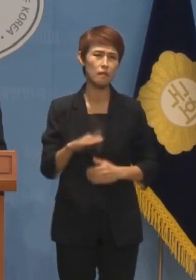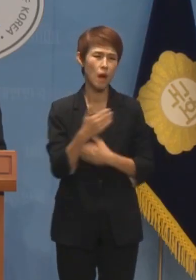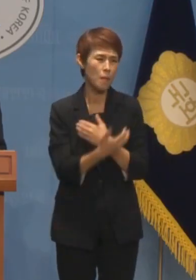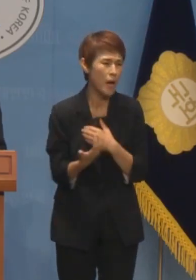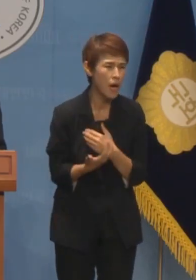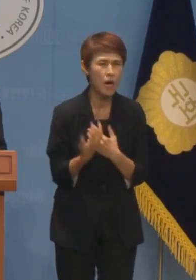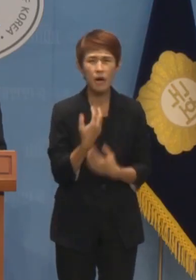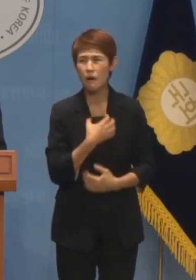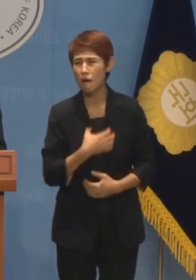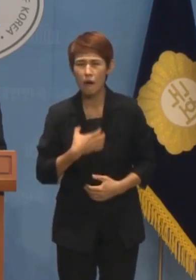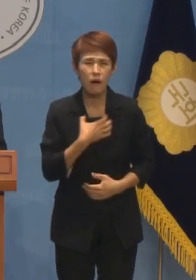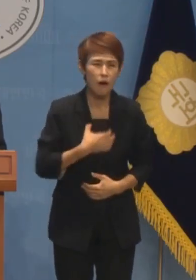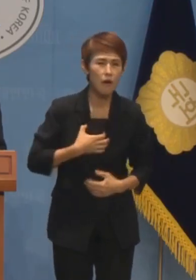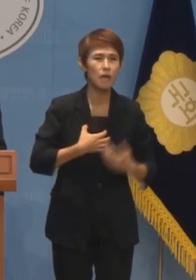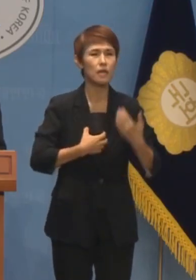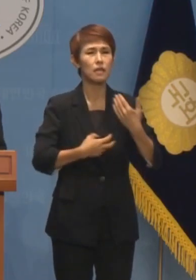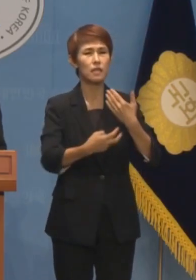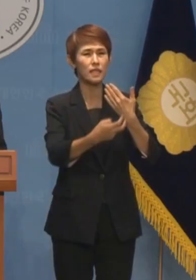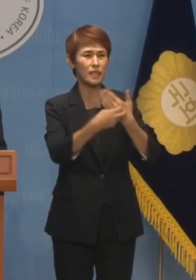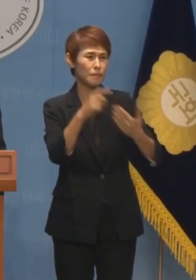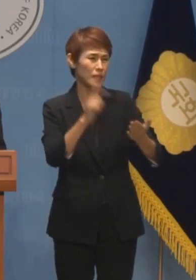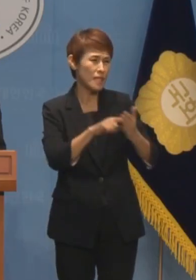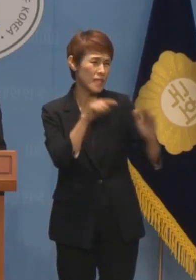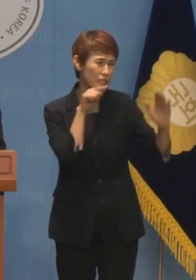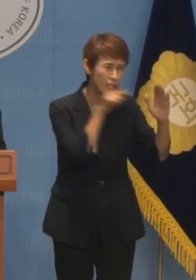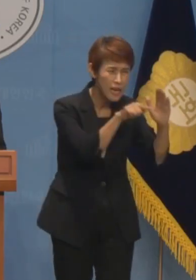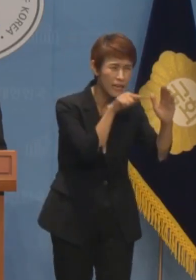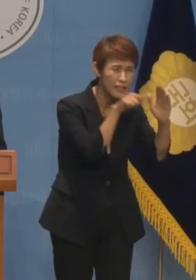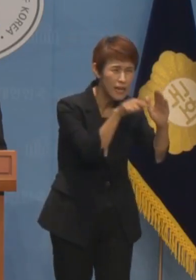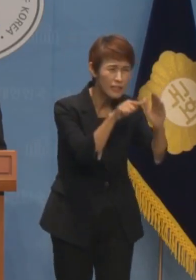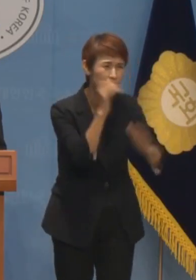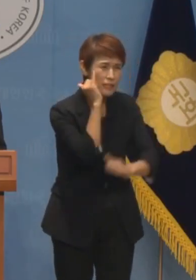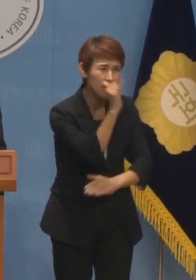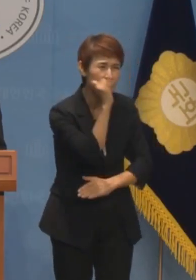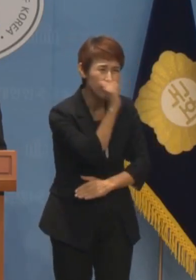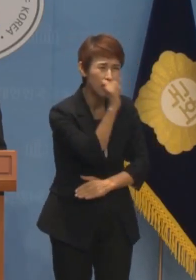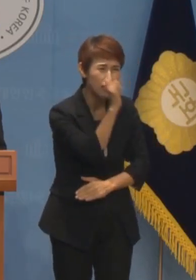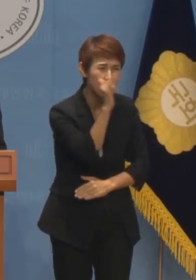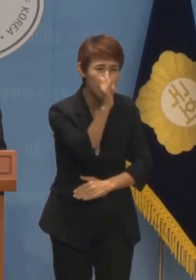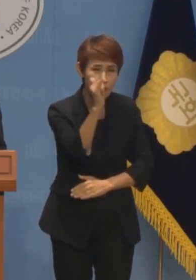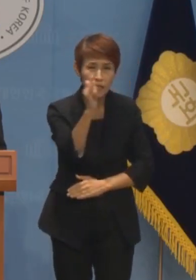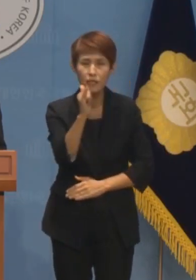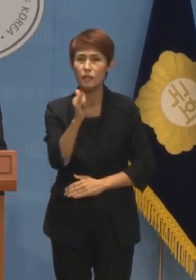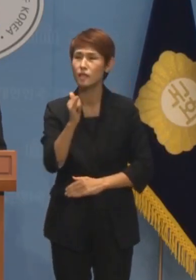이끌고 응급실을 찾기 위해 전화기를 붙잡고 있었습니다.